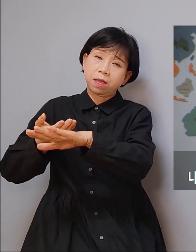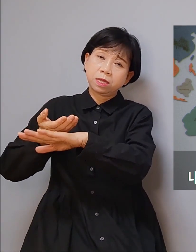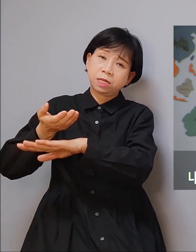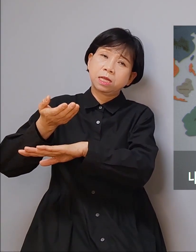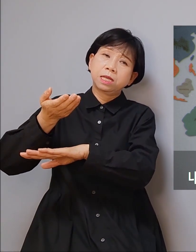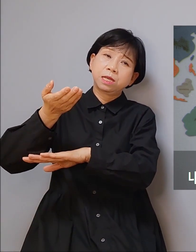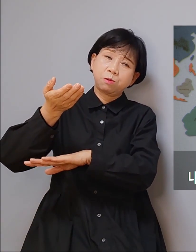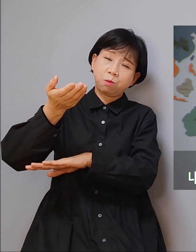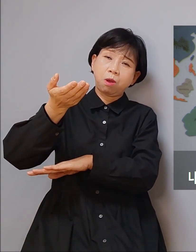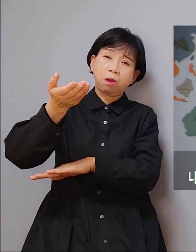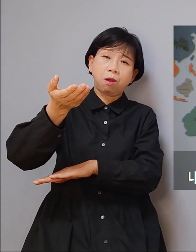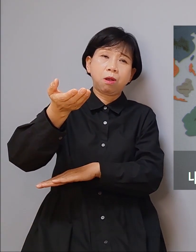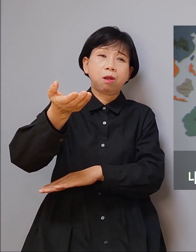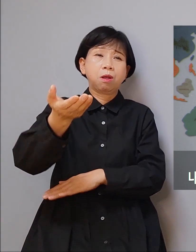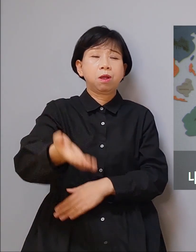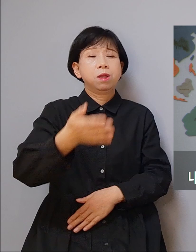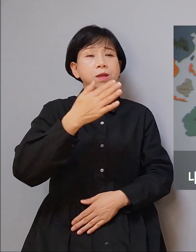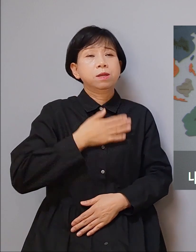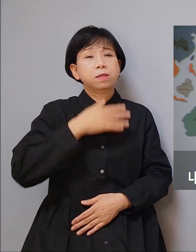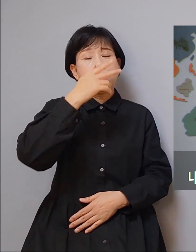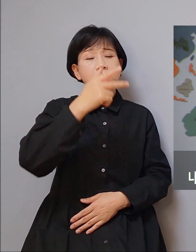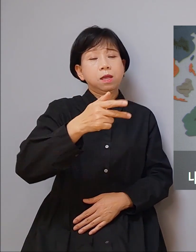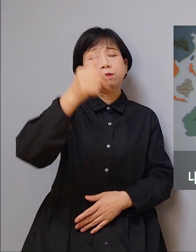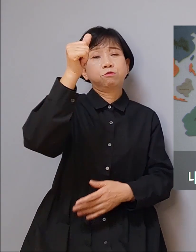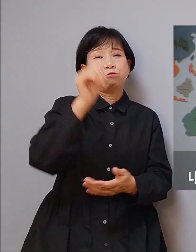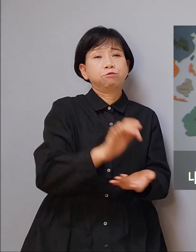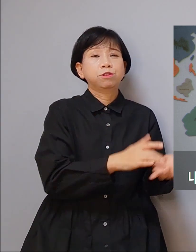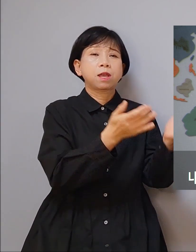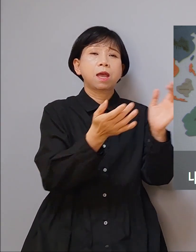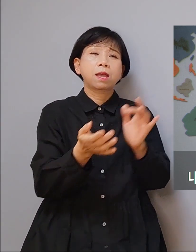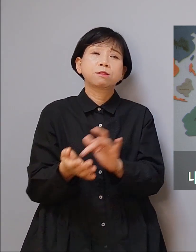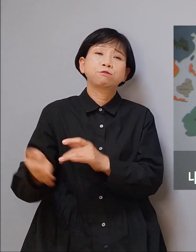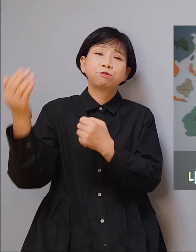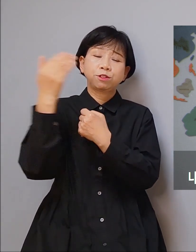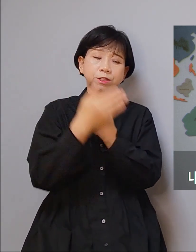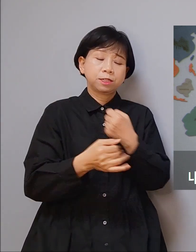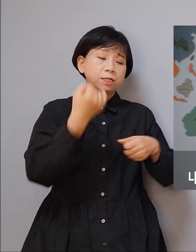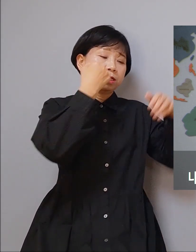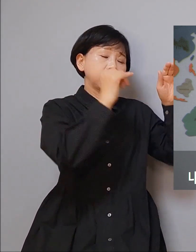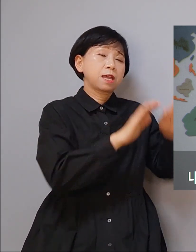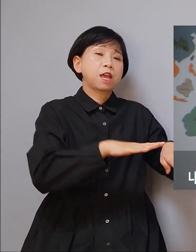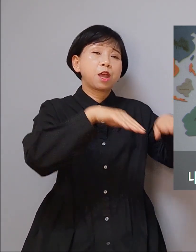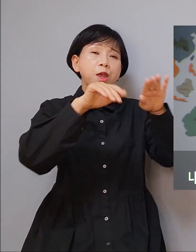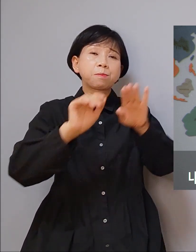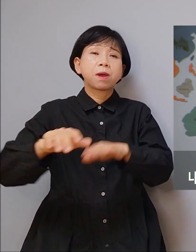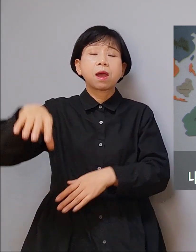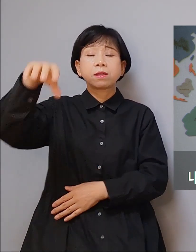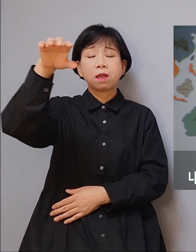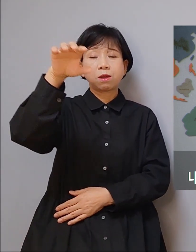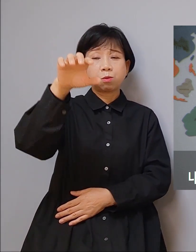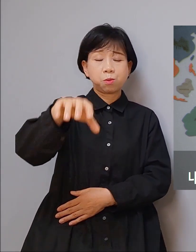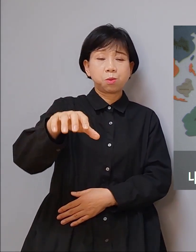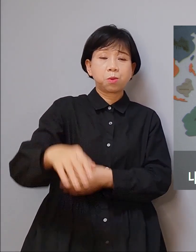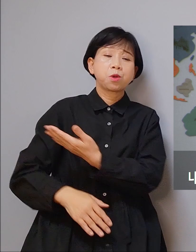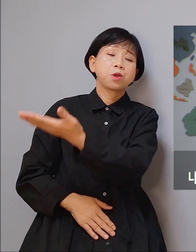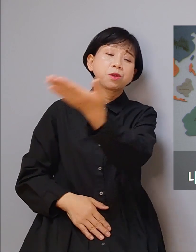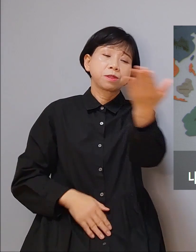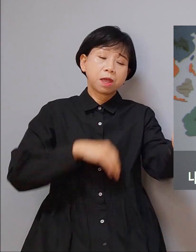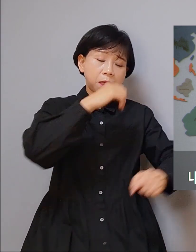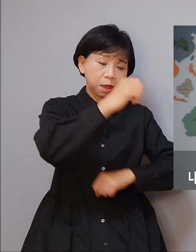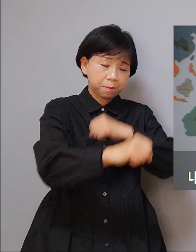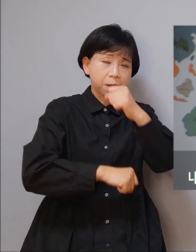창파에 배 띄워 내 주 예수 은혜의